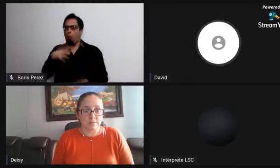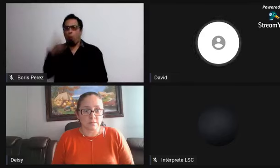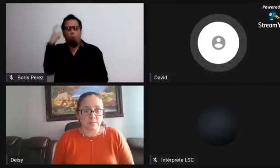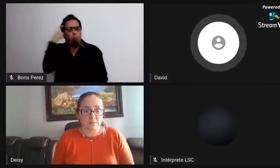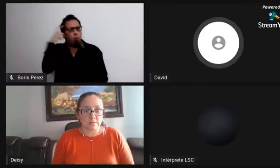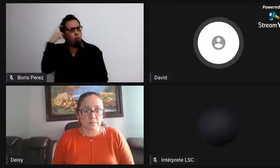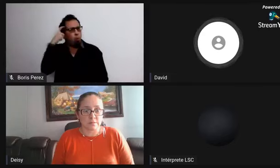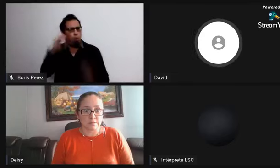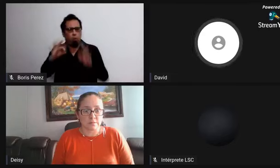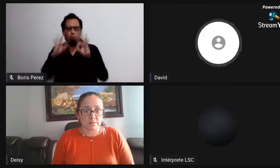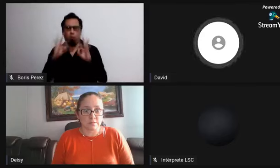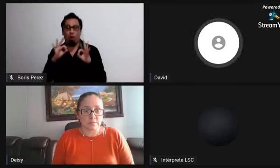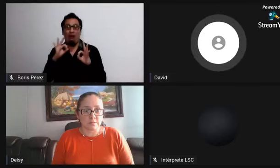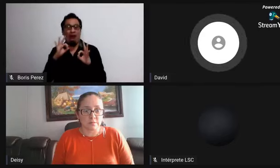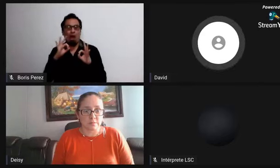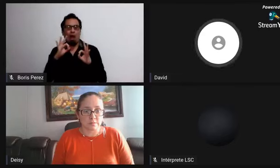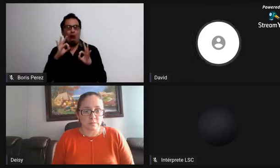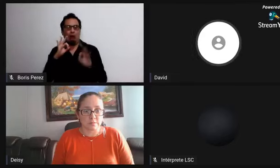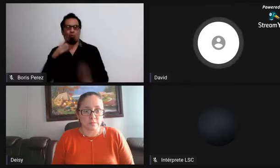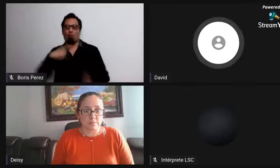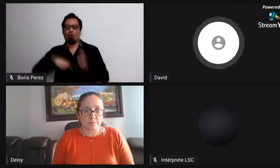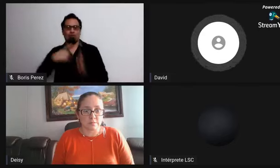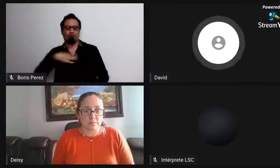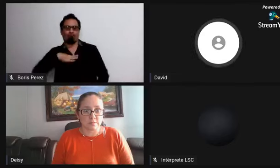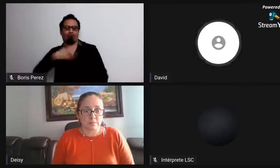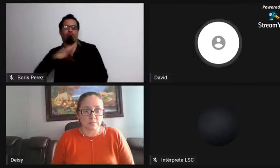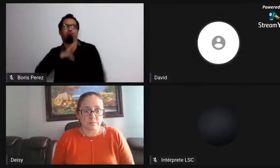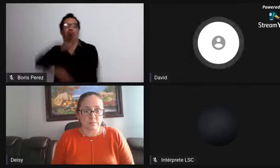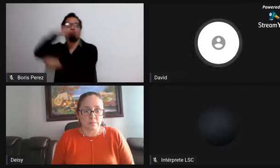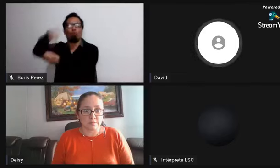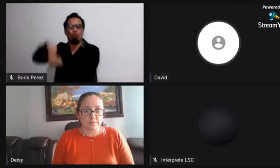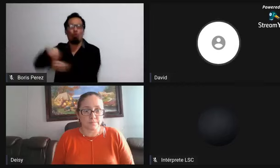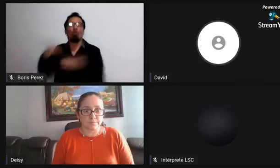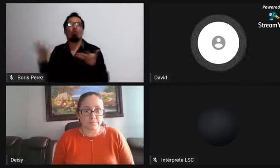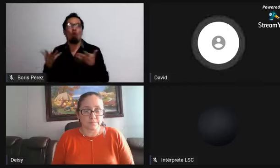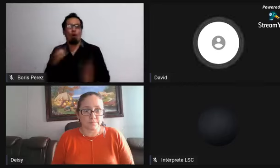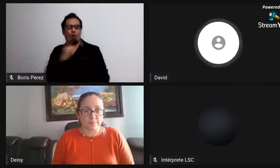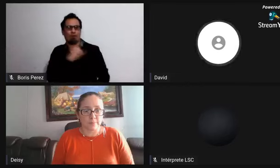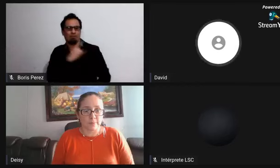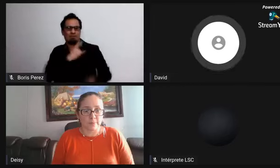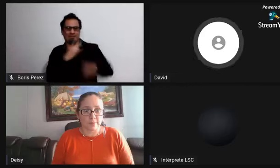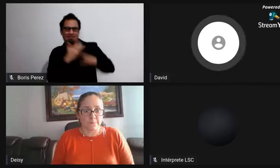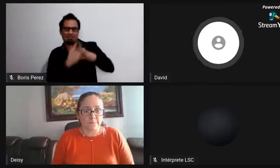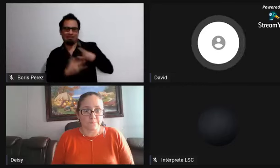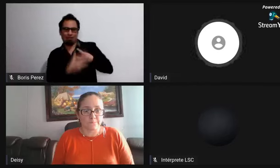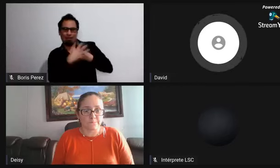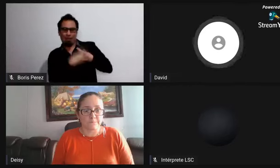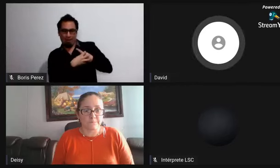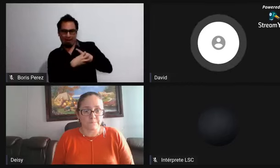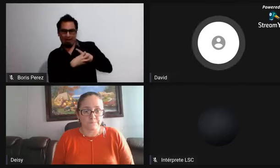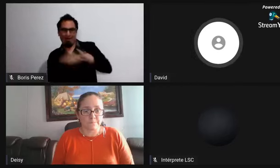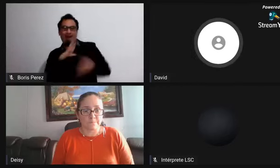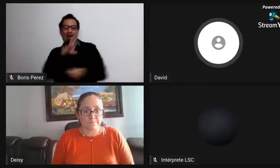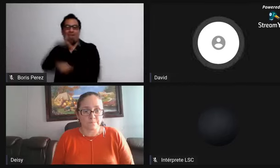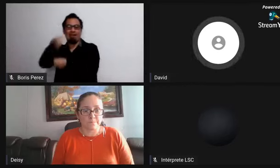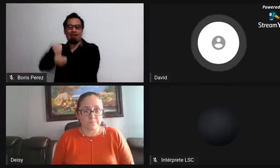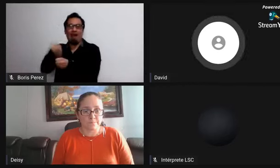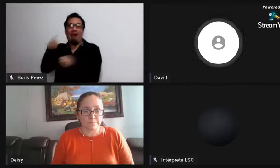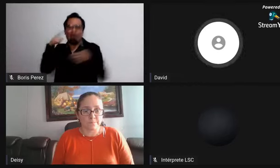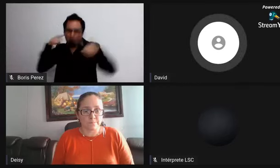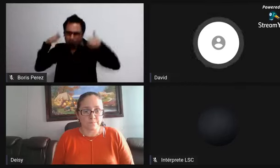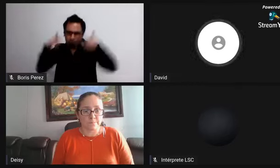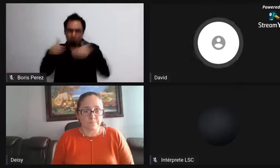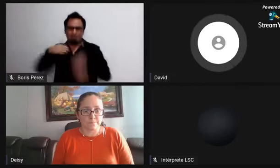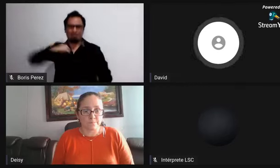colegio fue muy integral y como él era un estudiante muy piloso, por esa razón tan joven